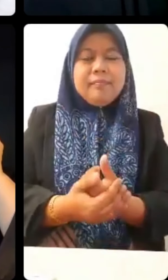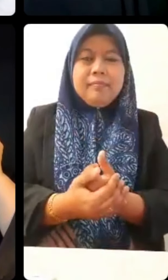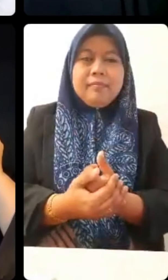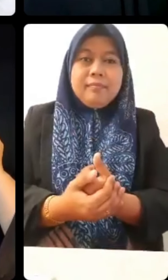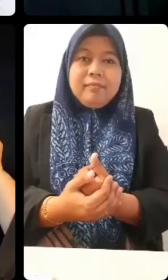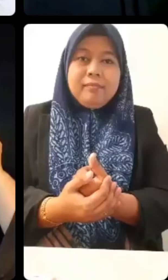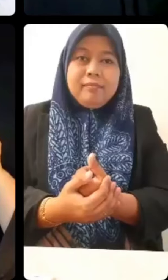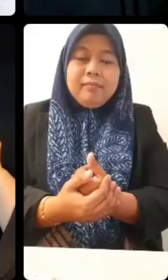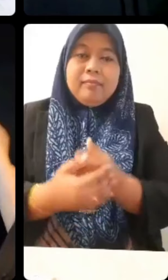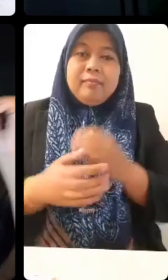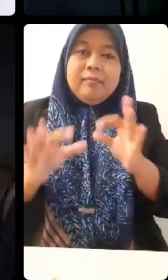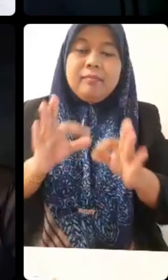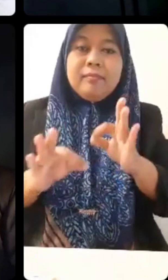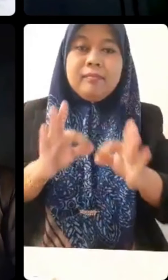dengan